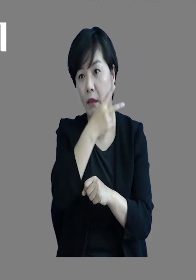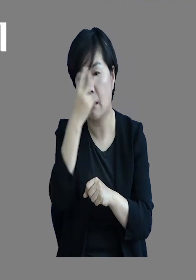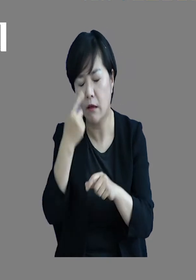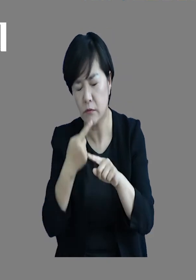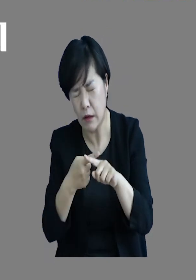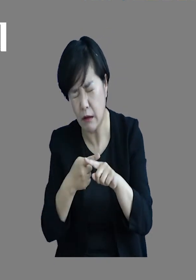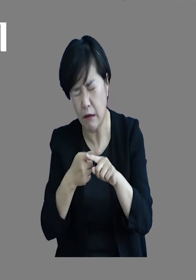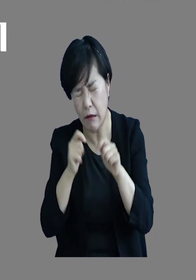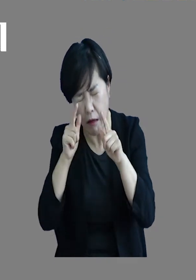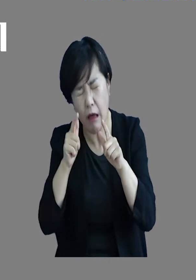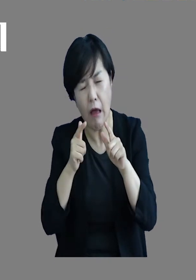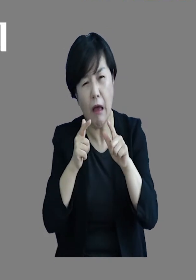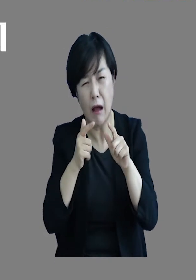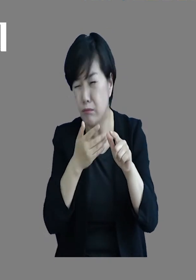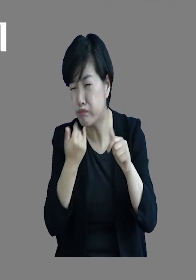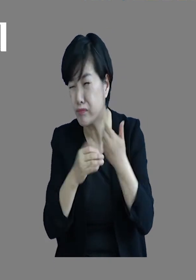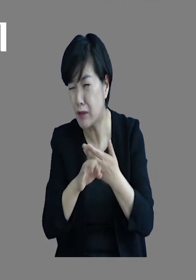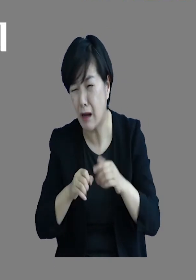자다가도 가야죠.